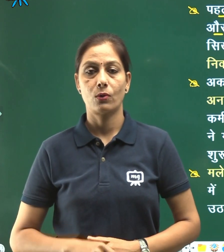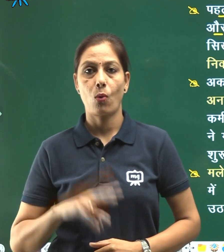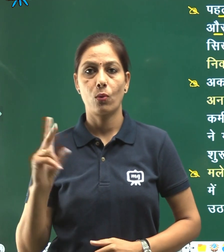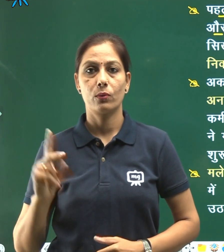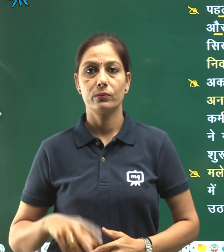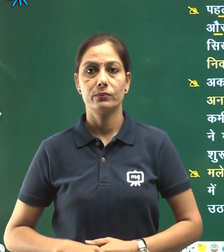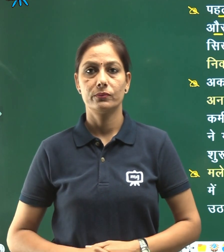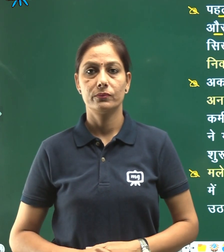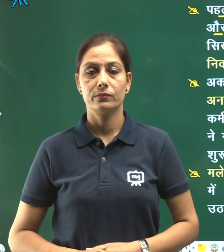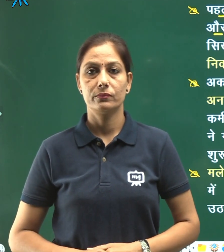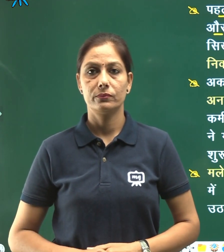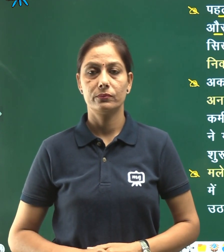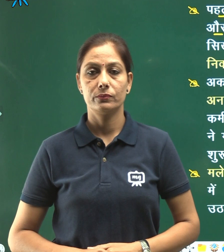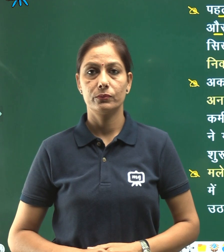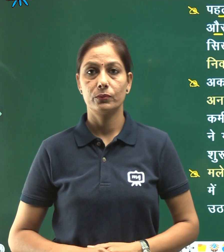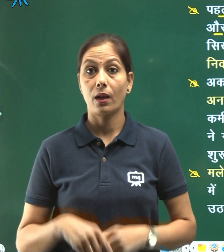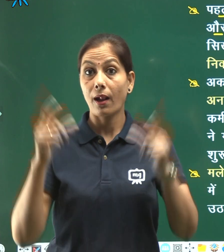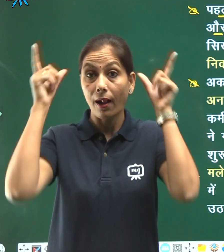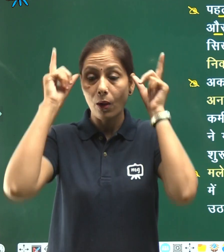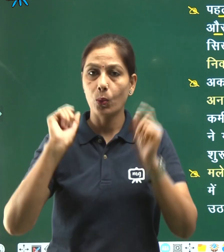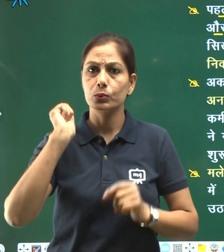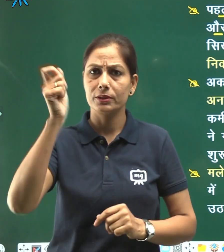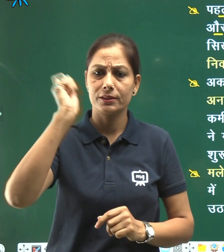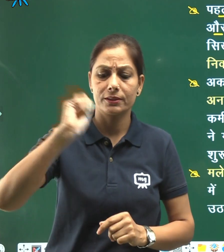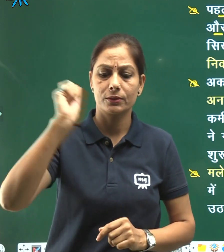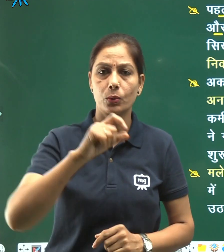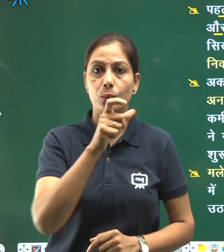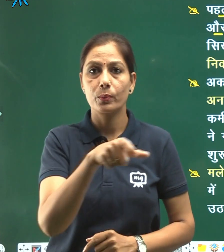और चरवाहों को